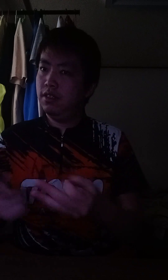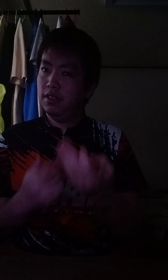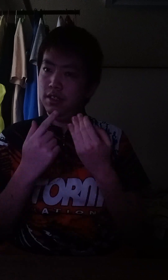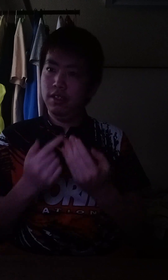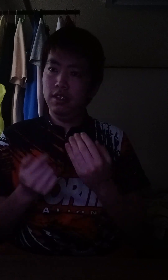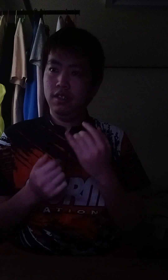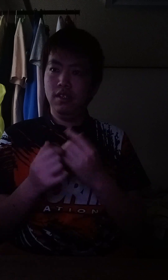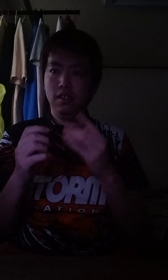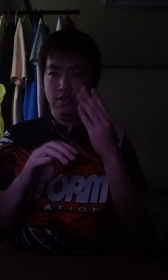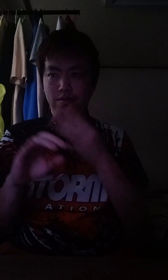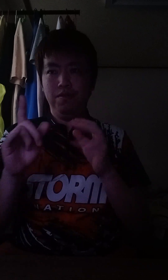된다는 것도 알게 됐죠.